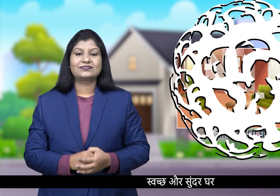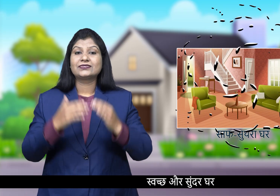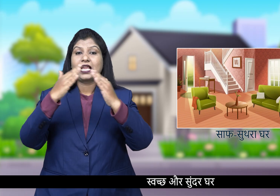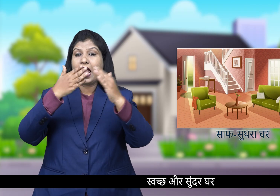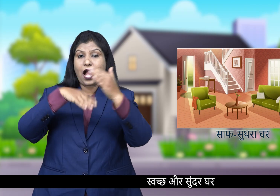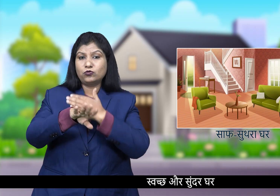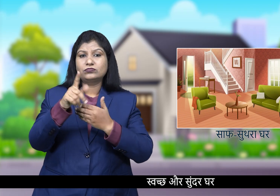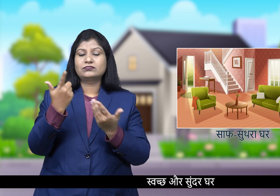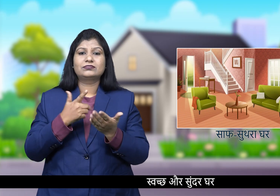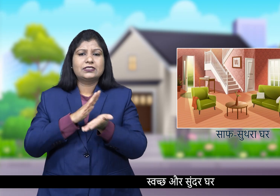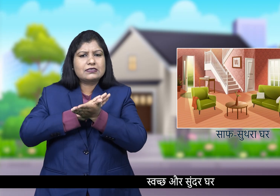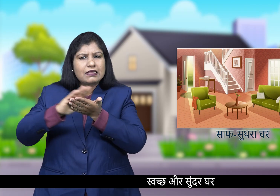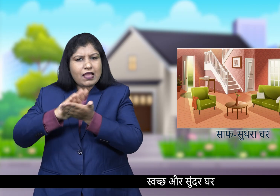स्वच्छ और सुंदर घर